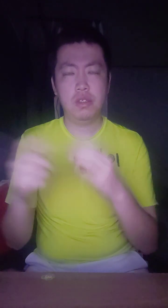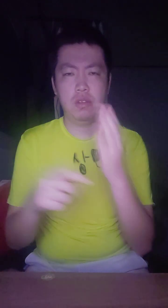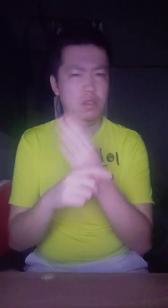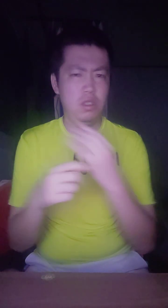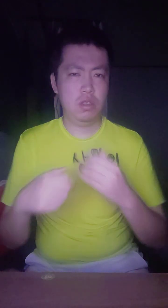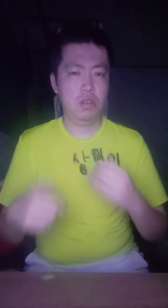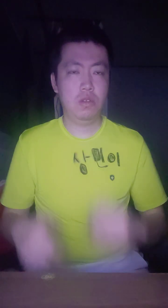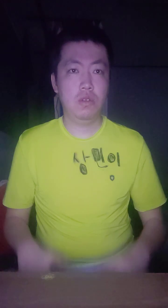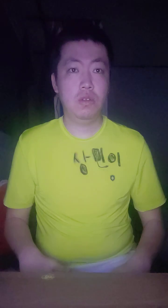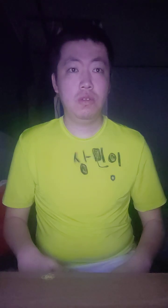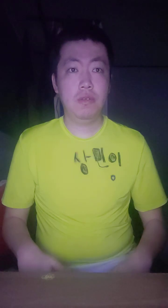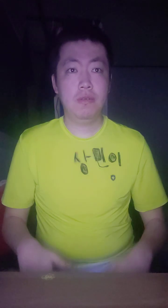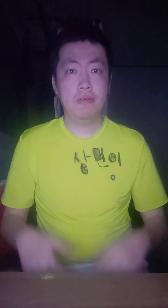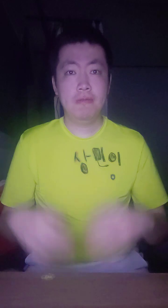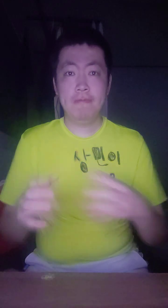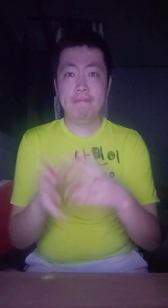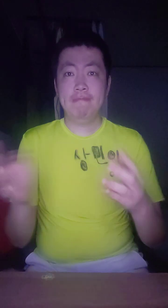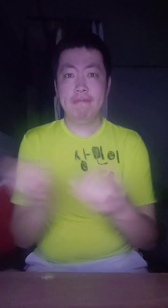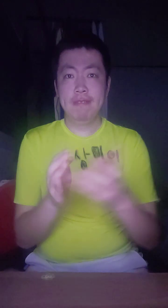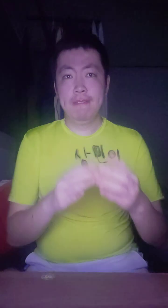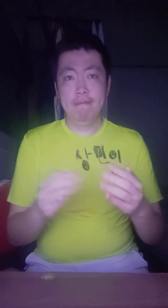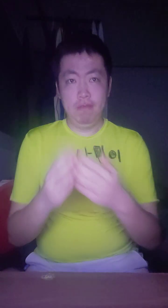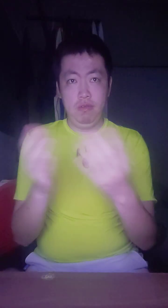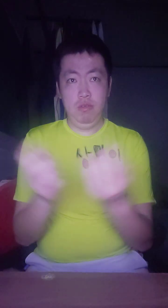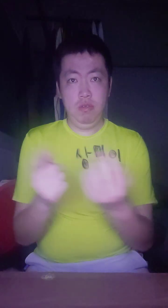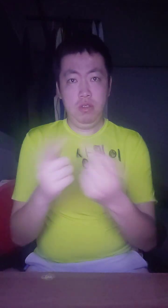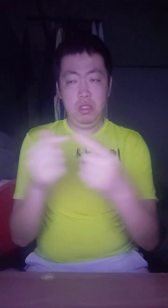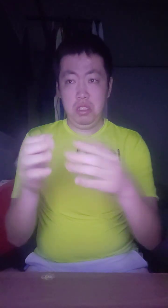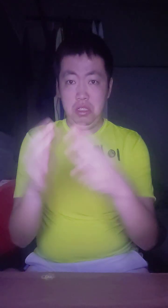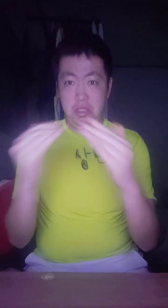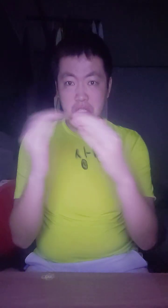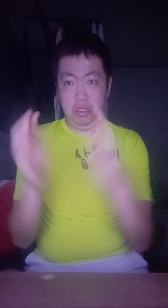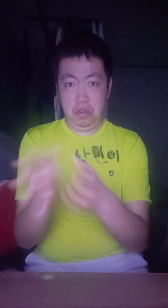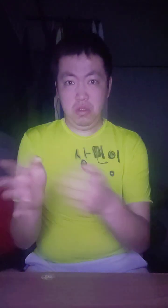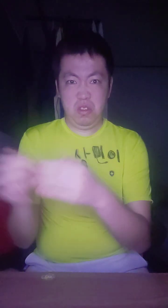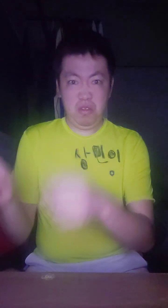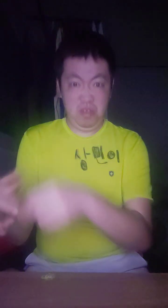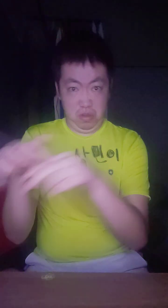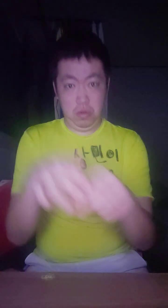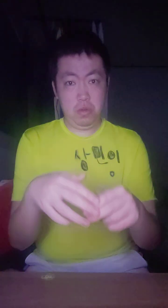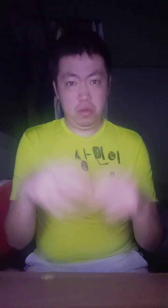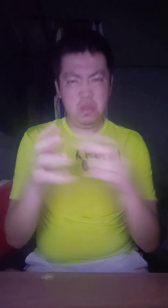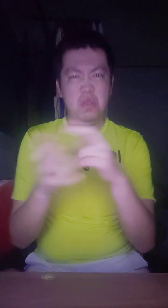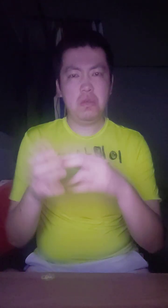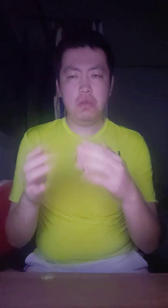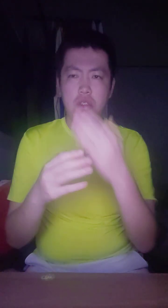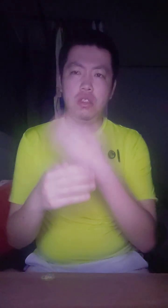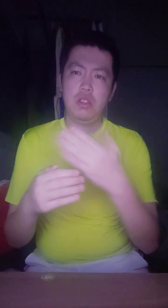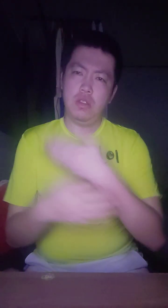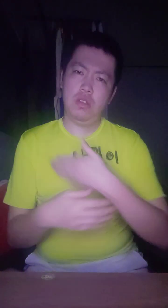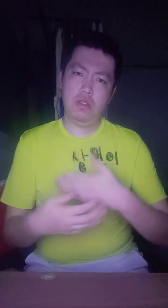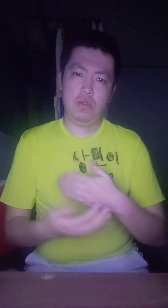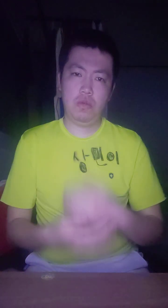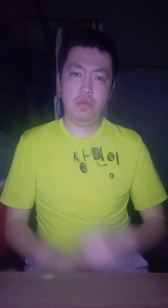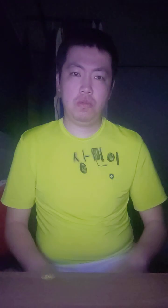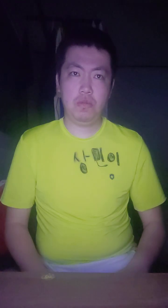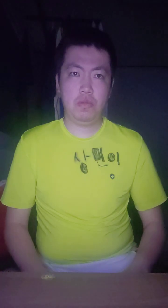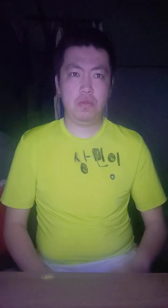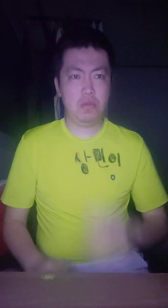않습니다. 견디다 못한 시민들은 집 밖 그늘막으로 뛰쳐나와 더위를 달래봅니다. 한 40도 이상